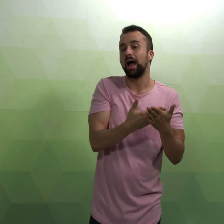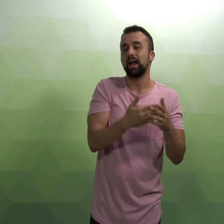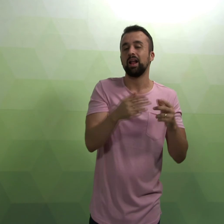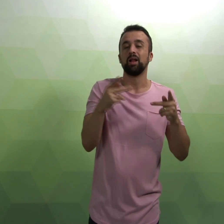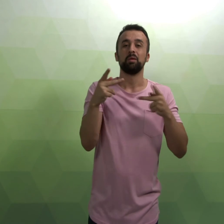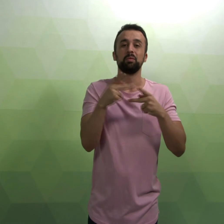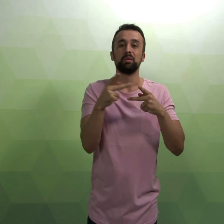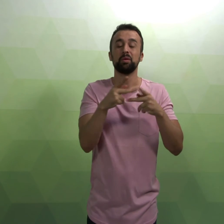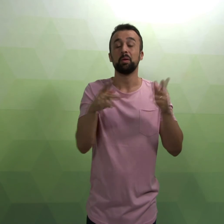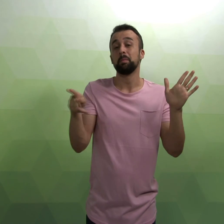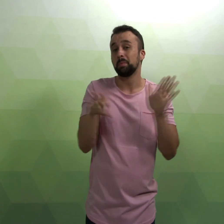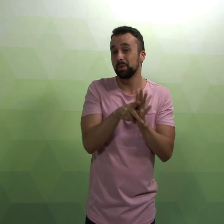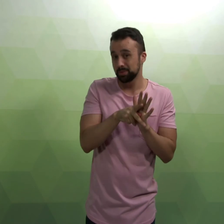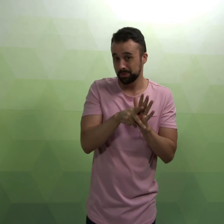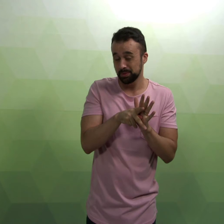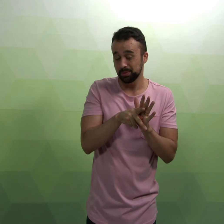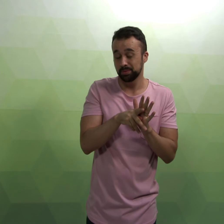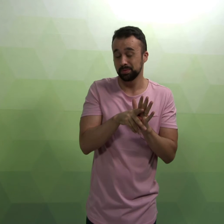aula de pronome possessivo, viram?